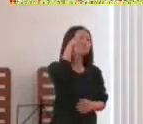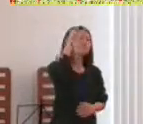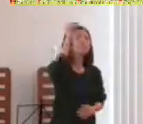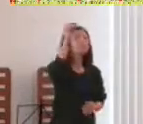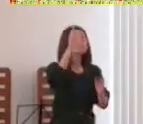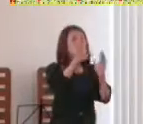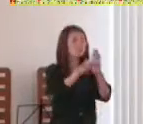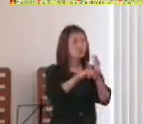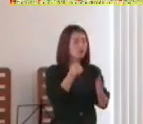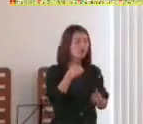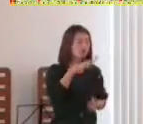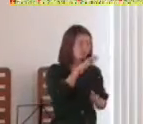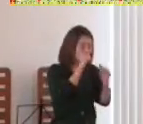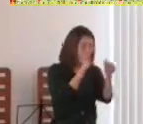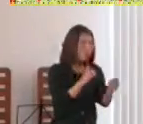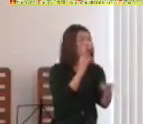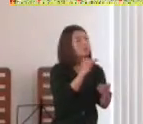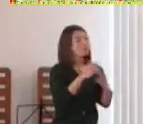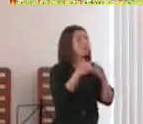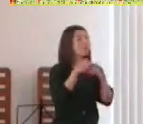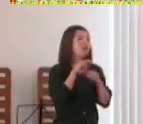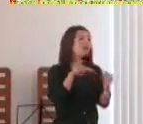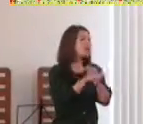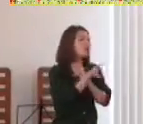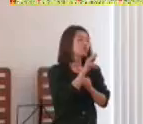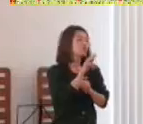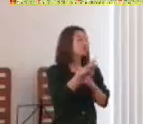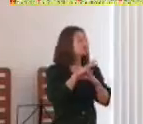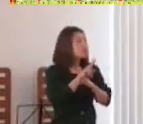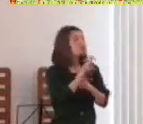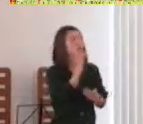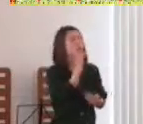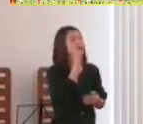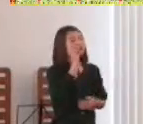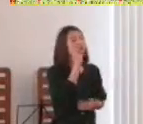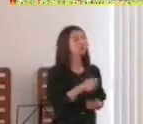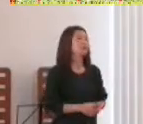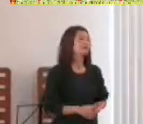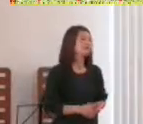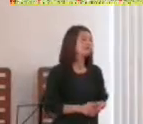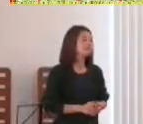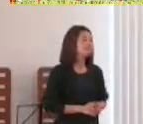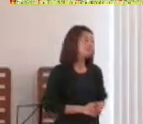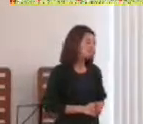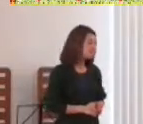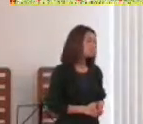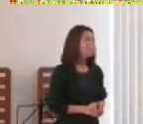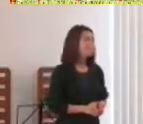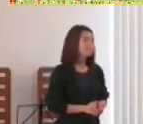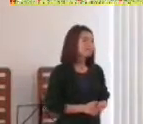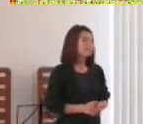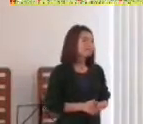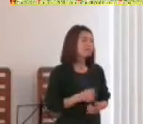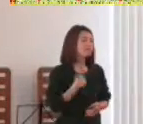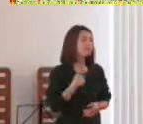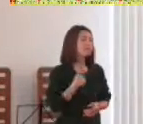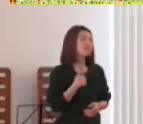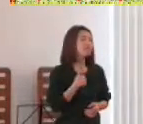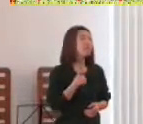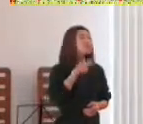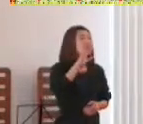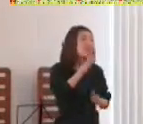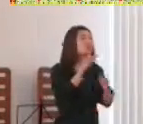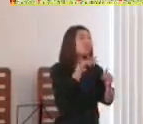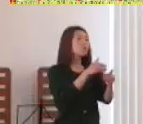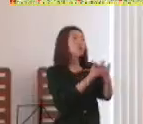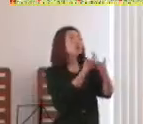様は私たちの身代わりとして死んでくださって、 私たちに代わって裁きを受けてくださった。しかもそれ